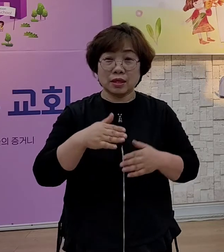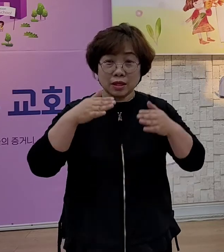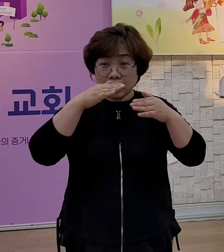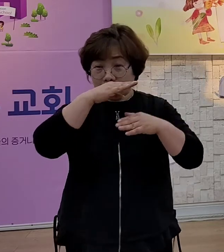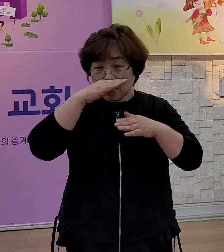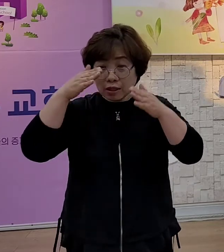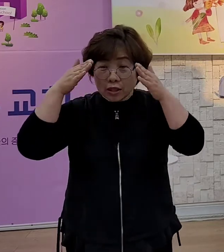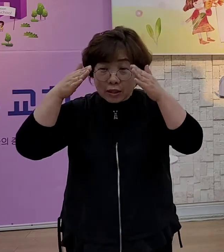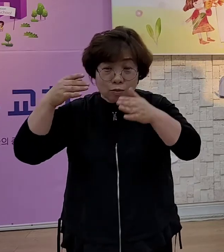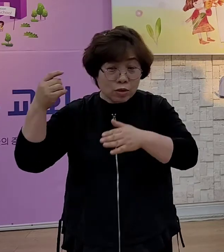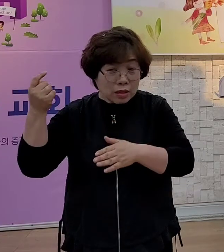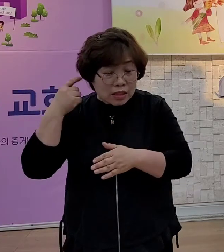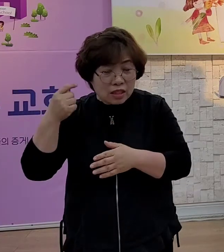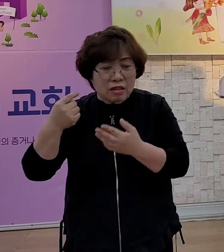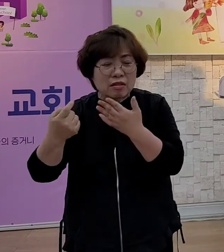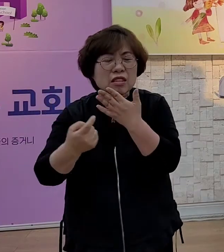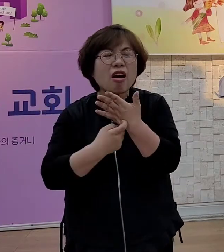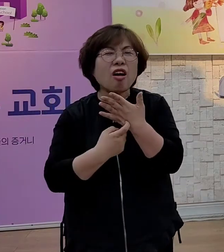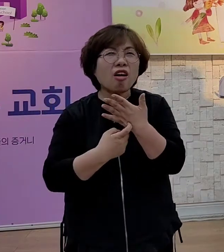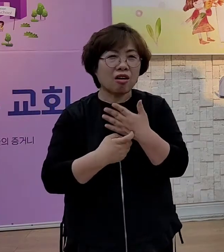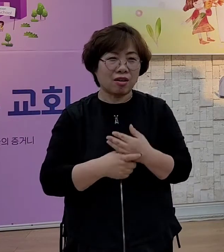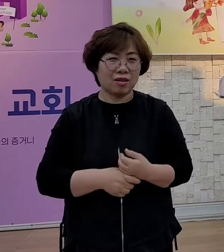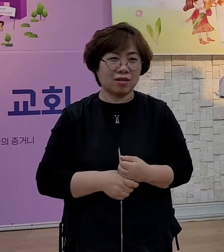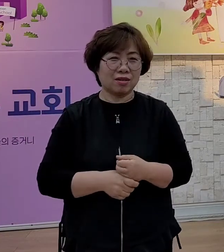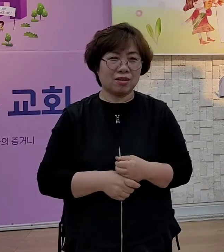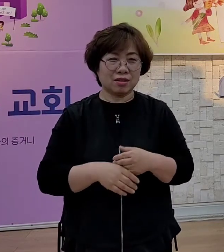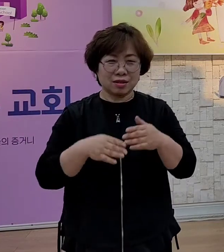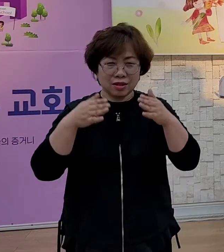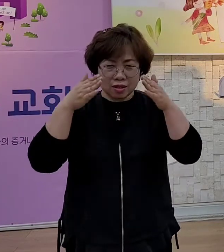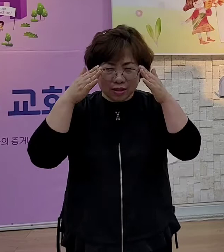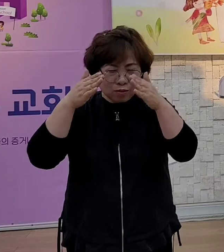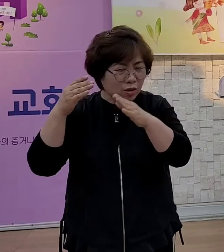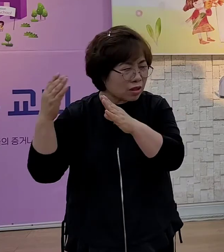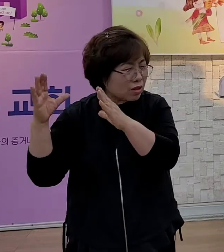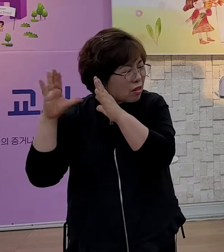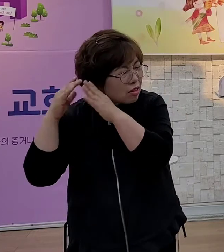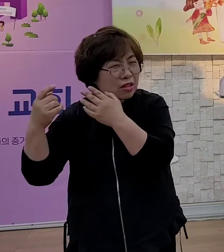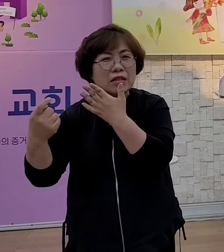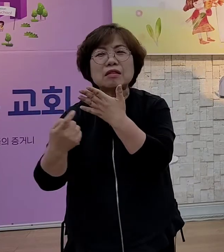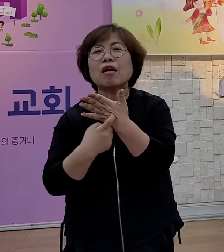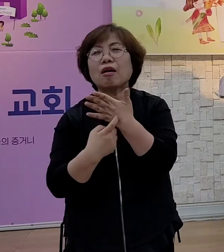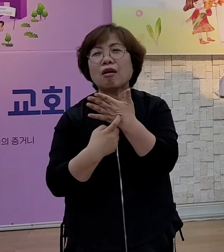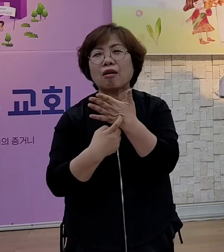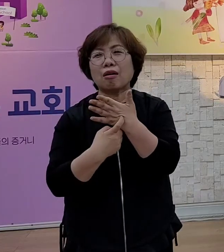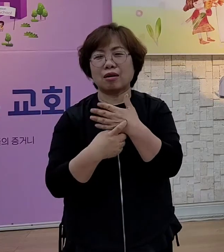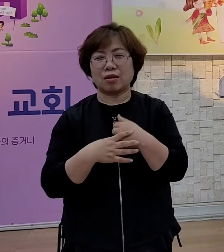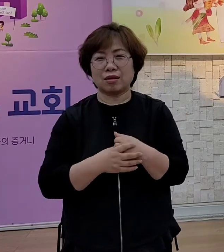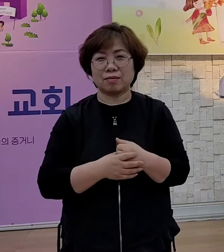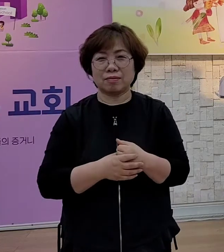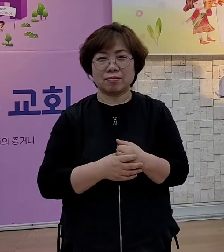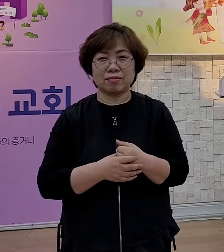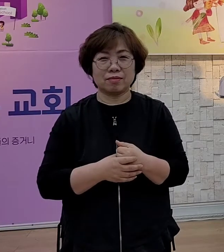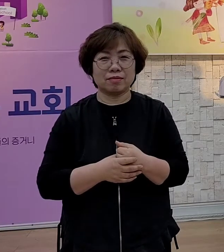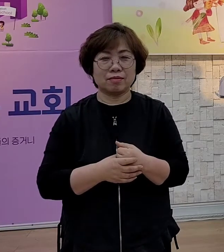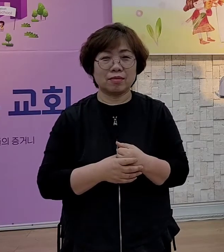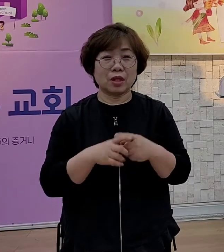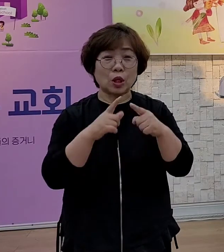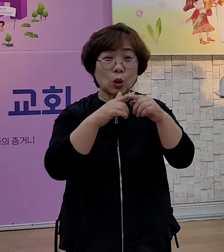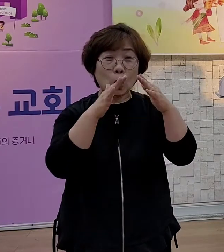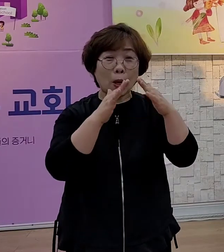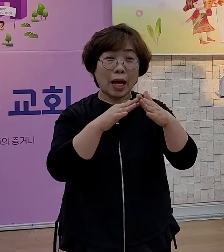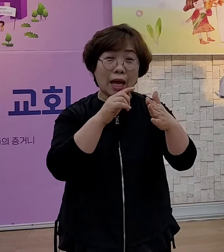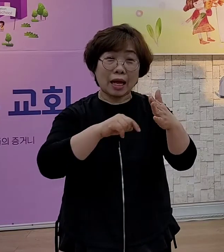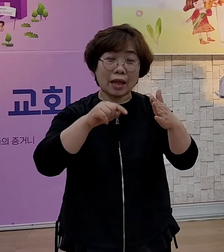가장한 듣는 게 있어요. 경청으로 가장했지만 사실은 안 듣는 거예요. 어떤 경우가 있느냐. 교회